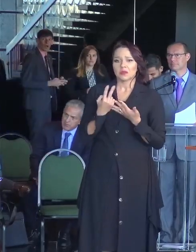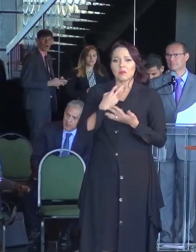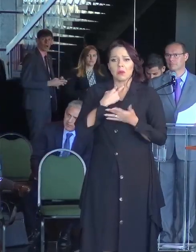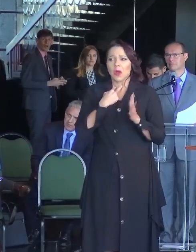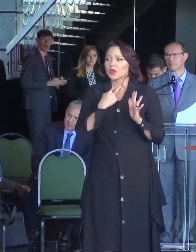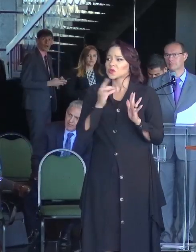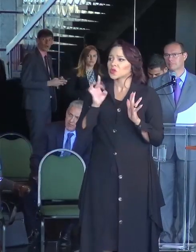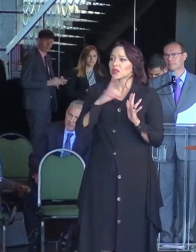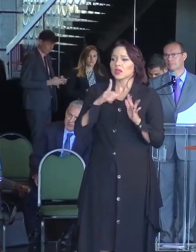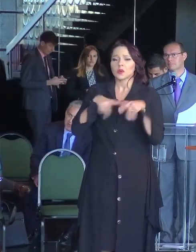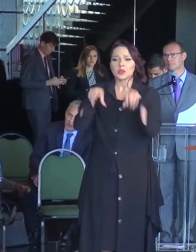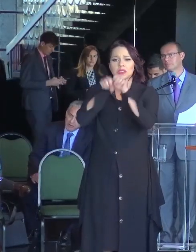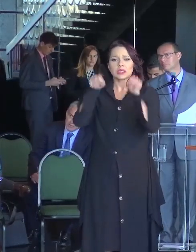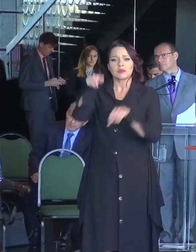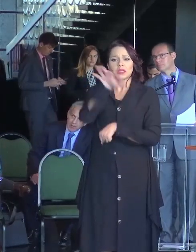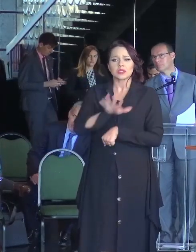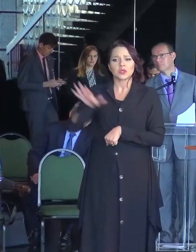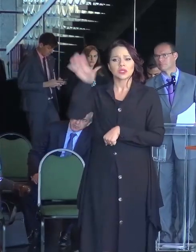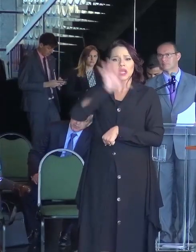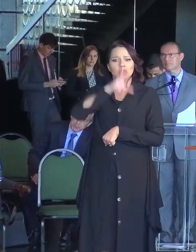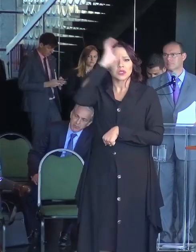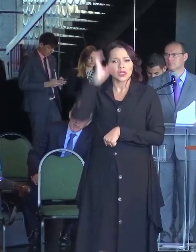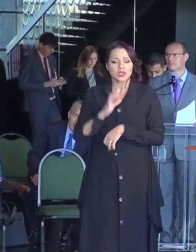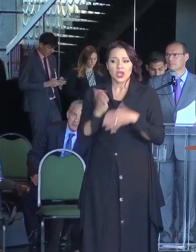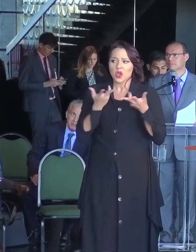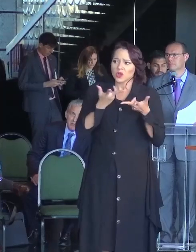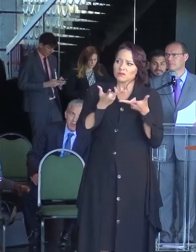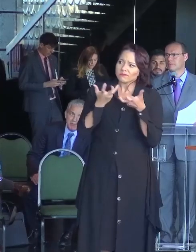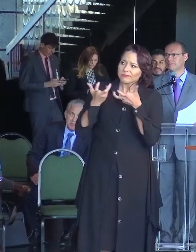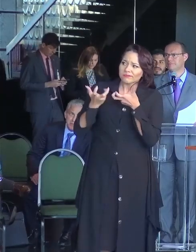ter um sistema nacional do consumidor que